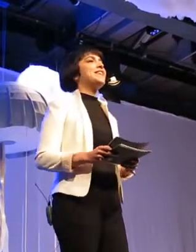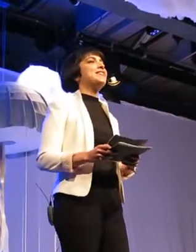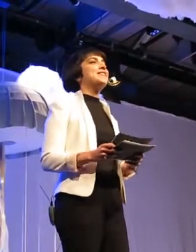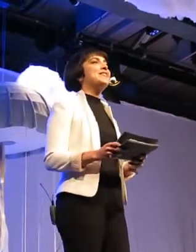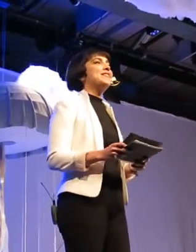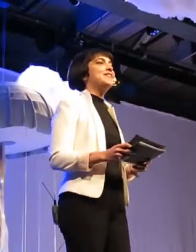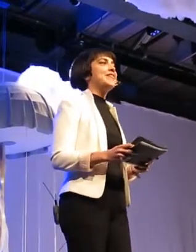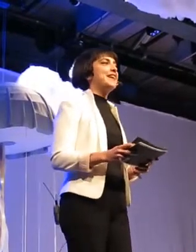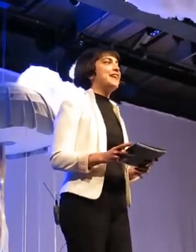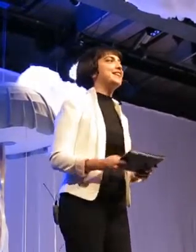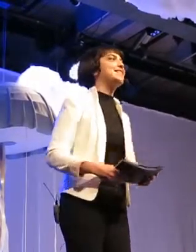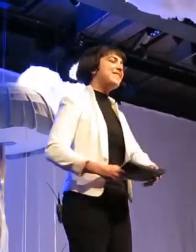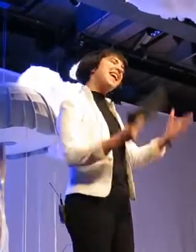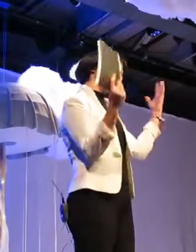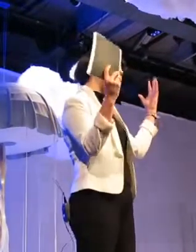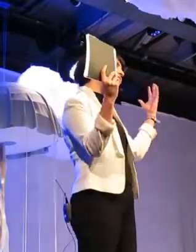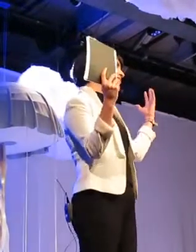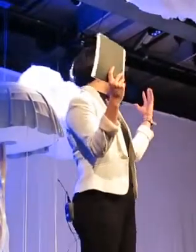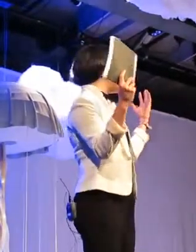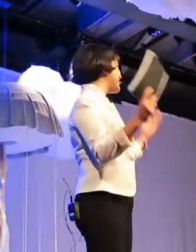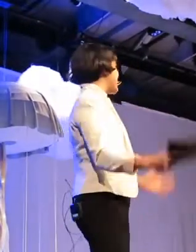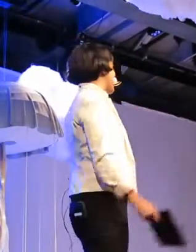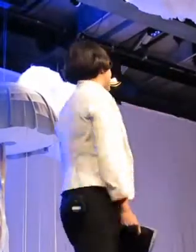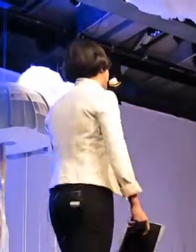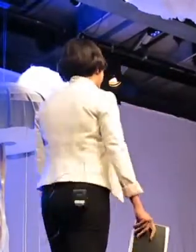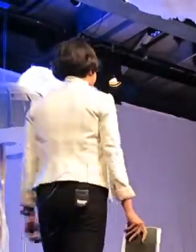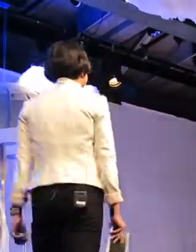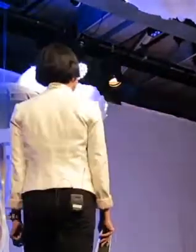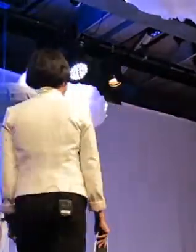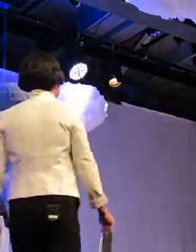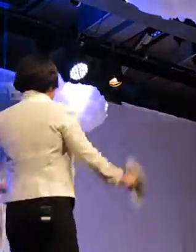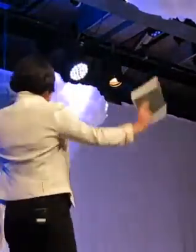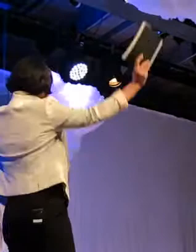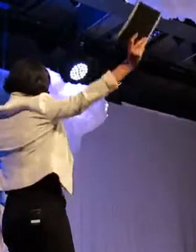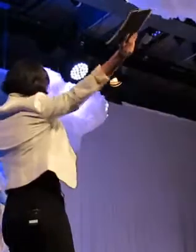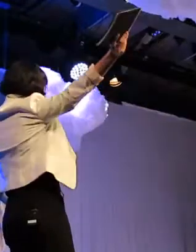Generalsekreterare för Naturskyddsföreningen, Svante Axelsson!